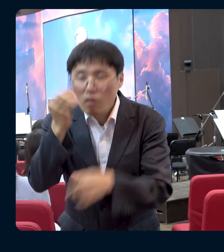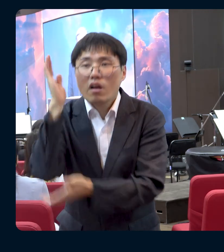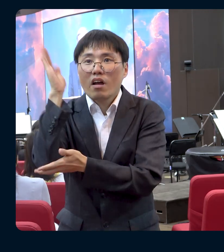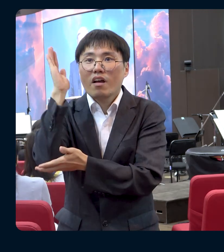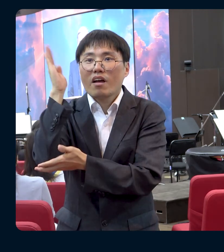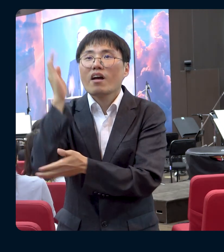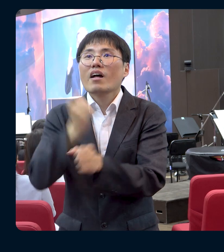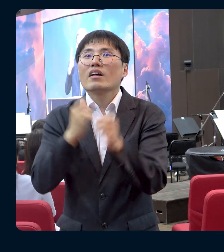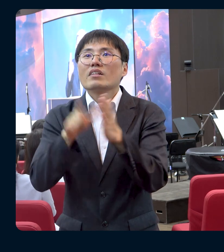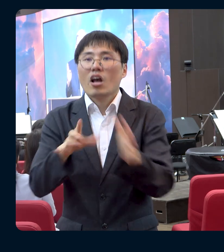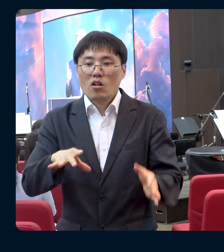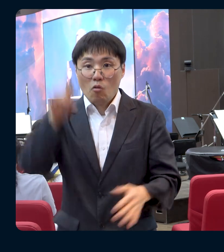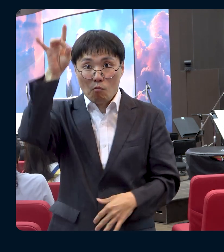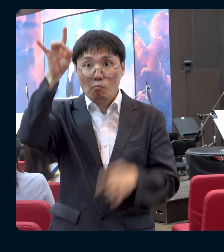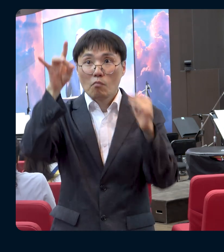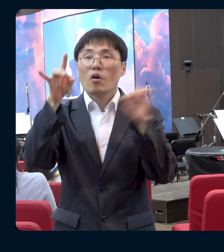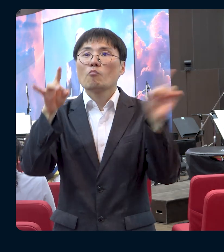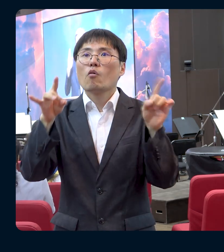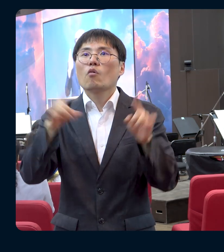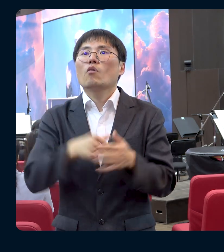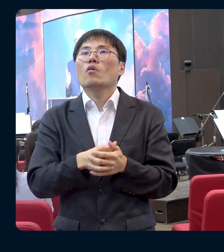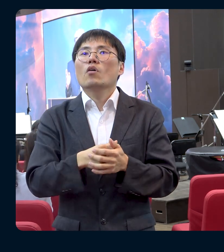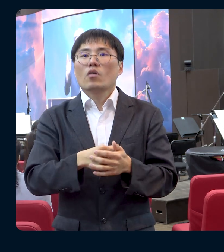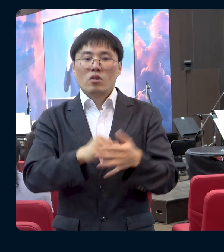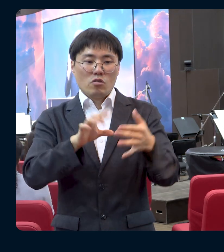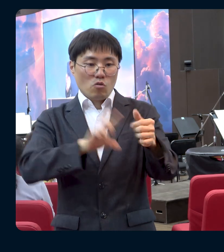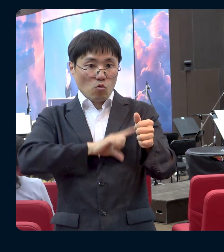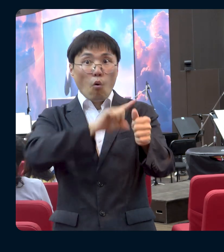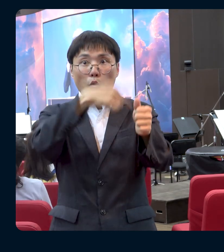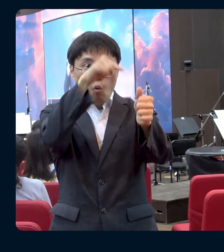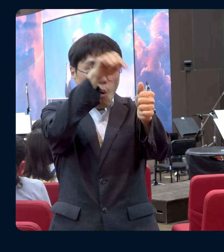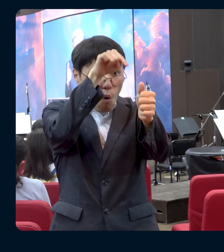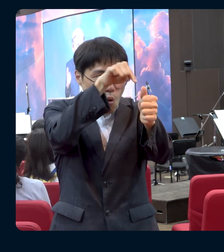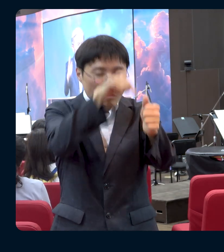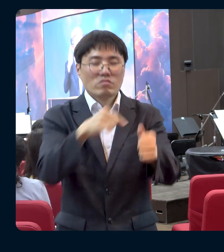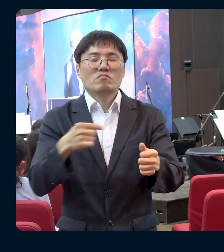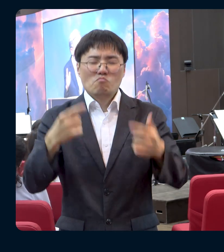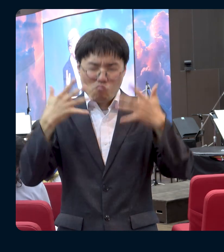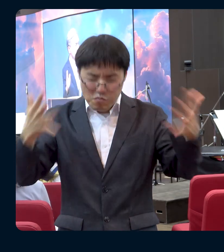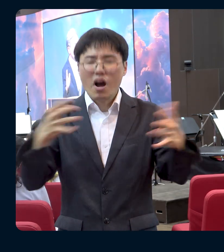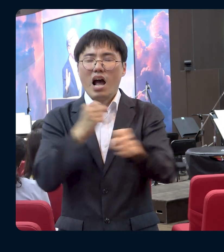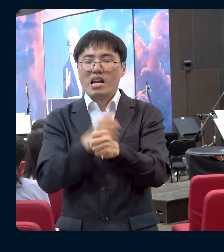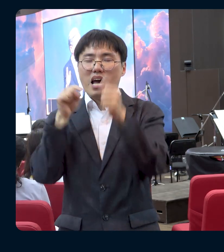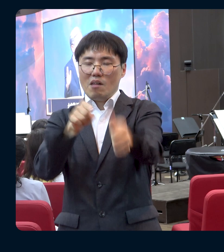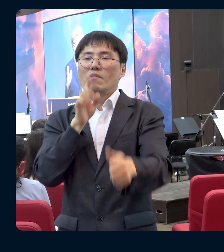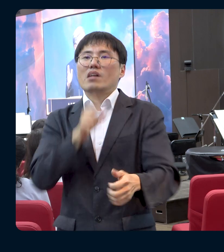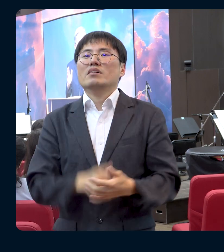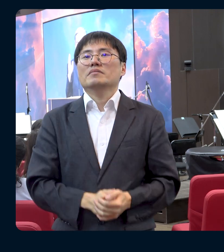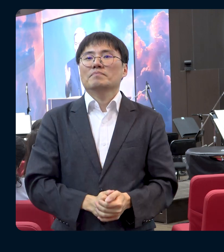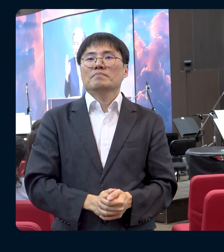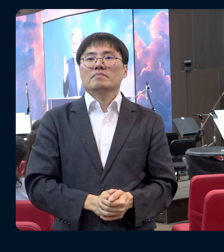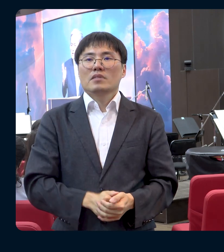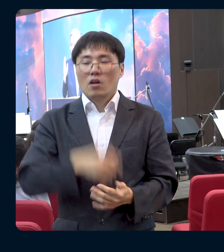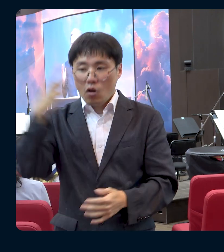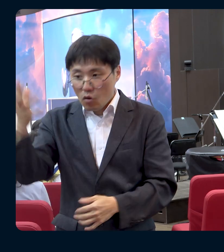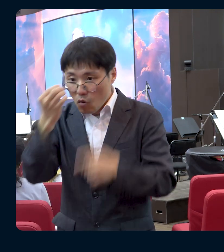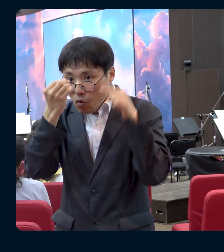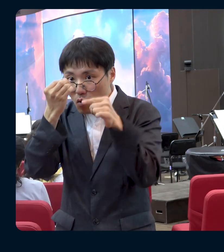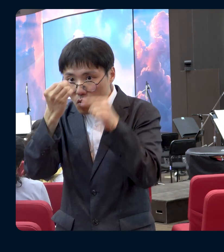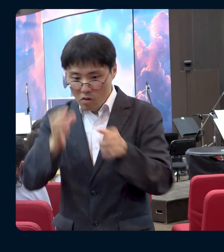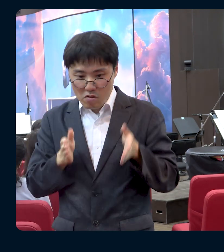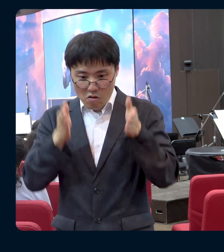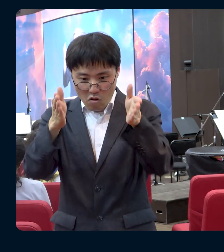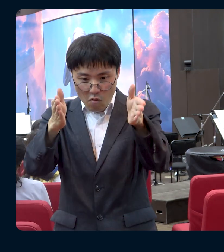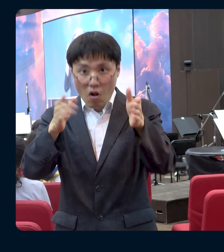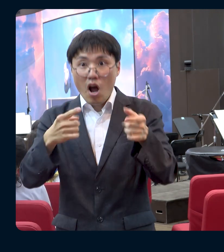거룩의 길을 걸어가는 방법, 그 첫 번째는 뭐냐? 예, 소속을 분명히 한다는 것, 이겁니다. 거룩의